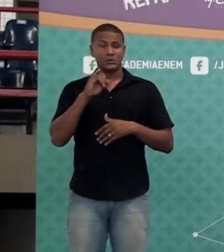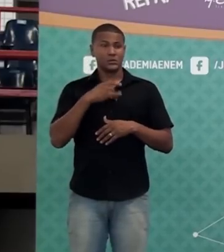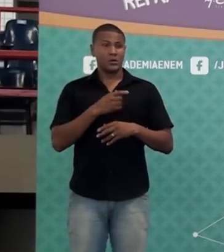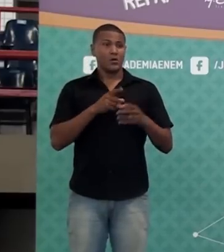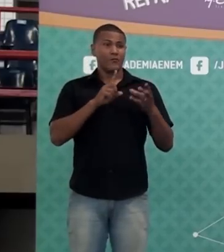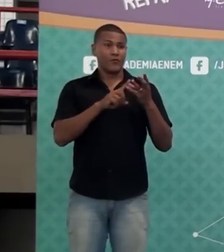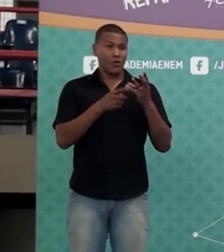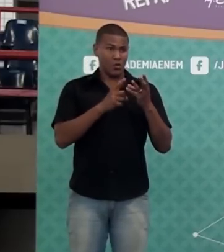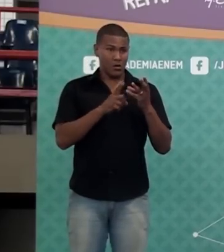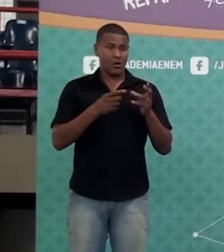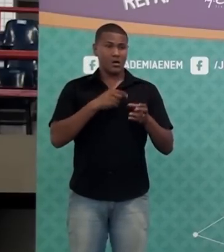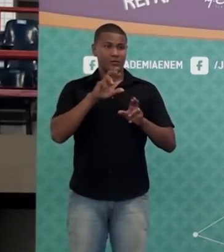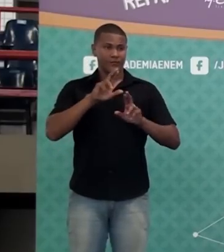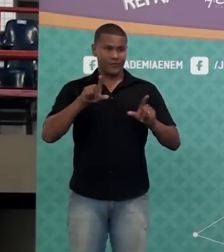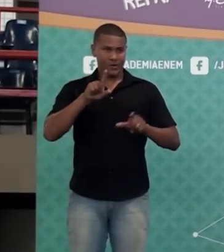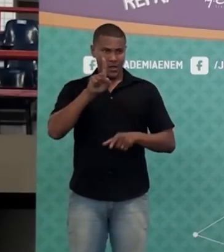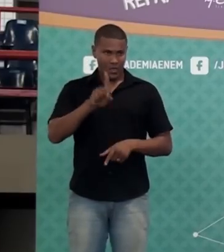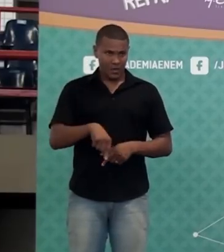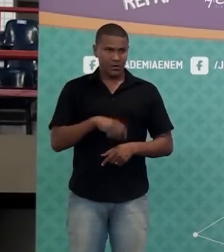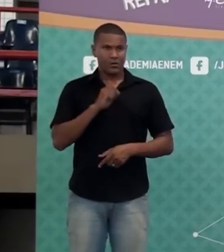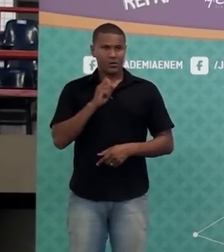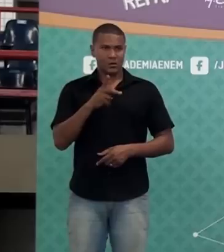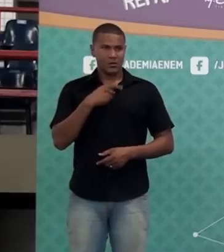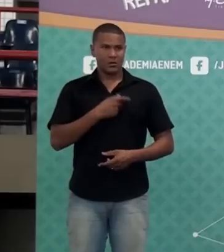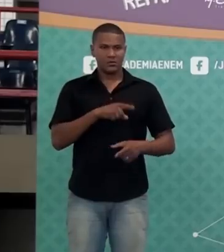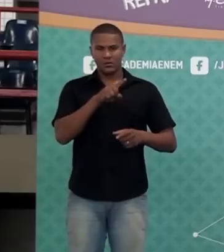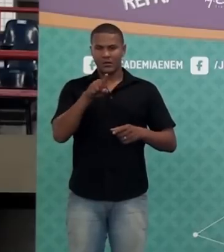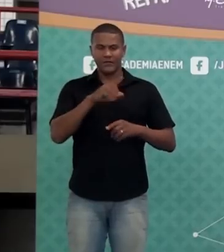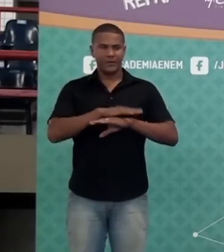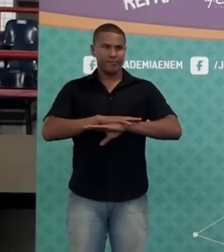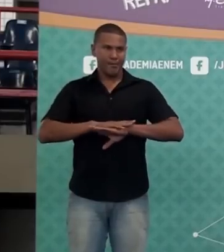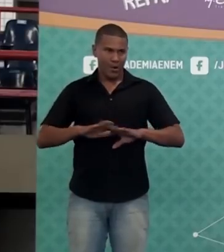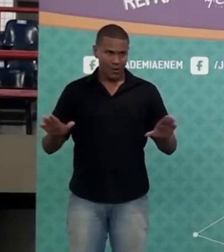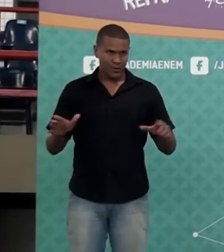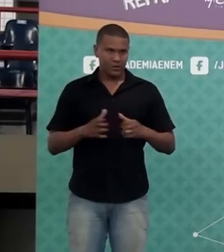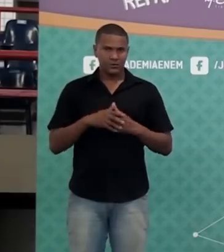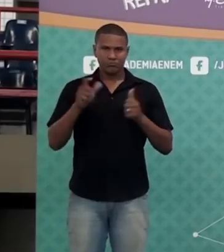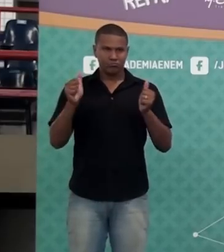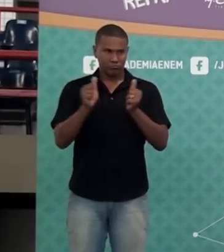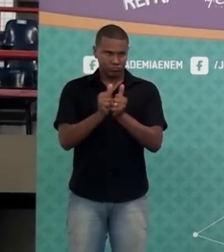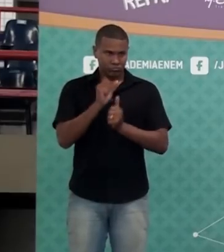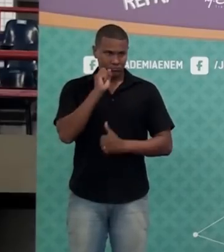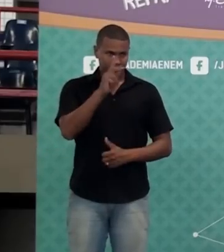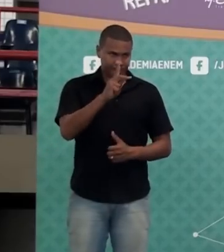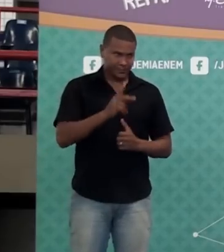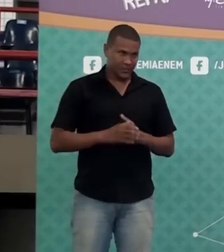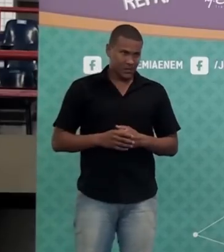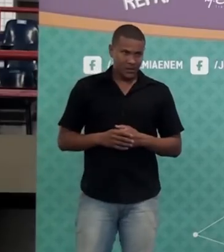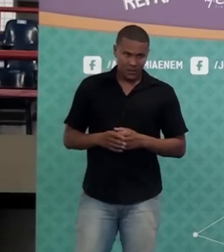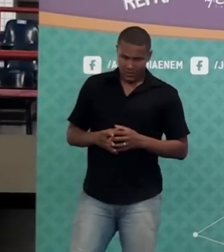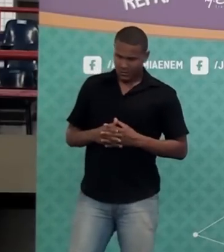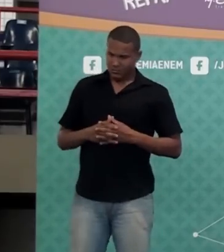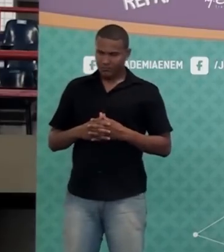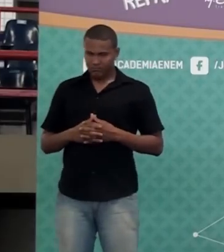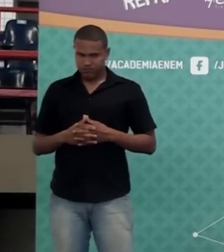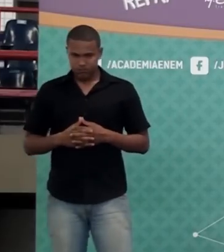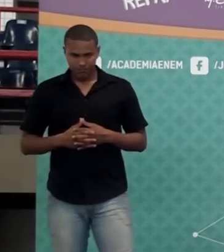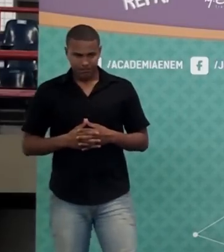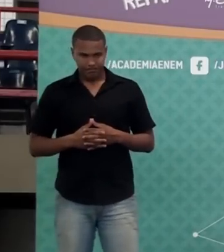diferentes, vocês não vão mais usar o hífen. Juntou, tá? Vamos para a regrinha